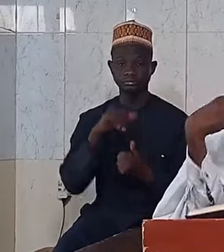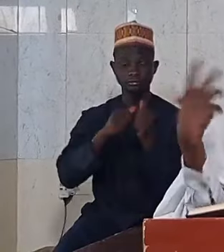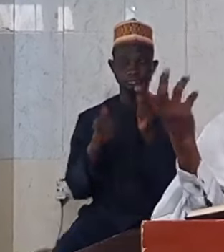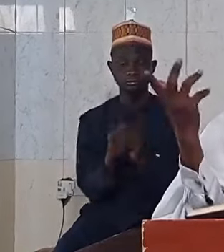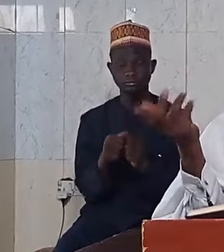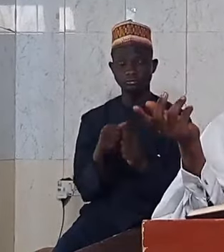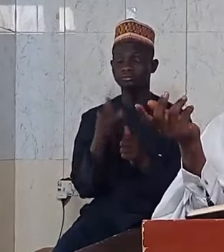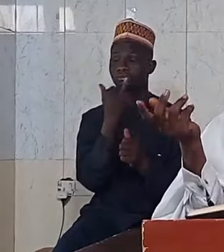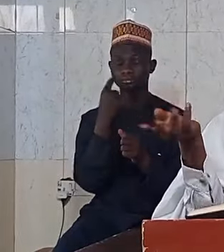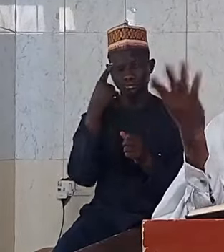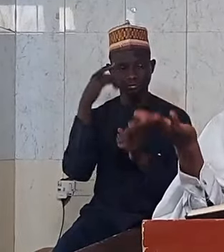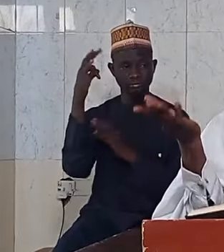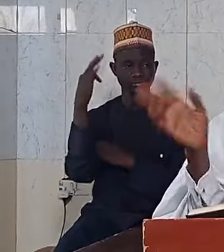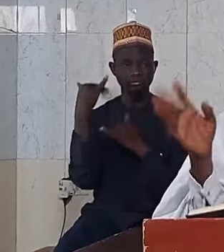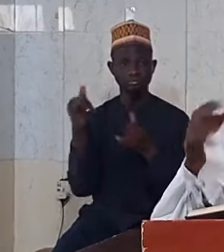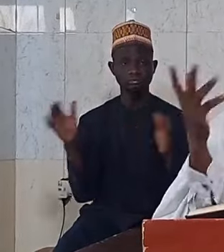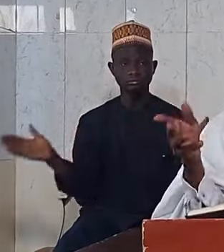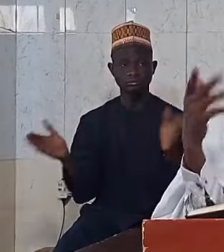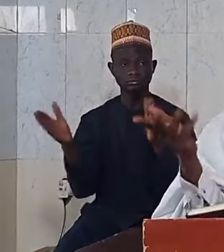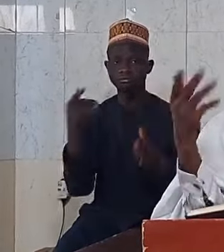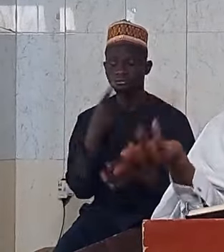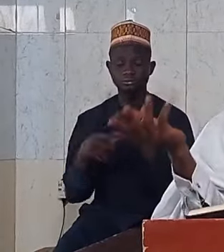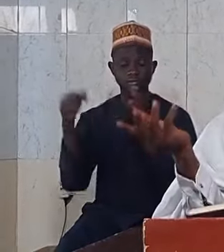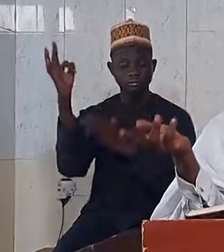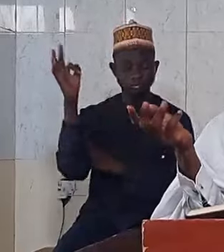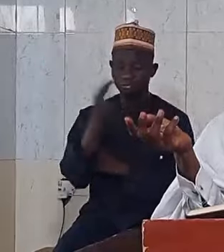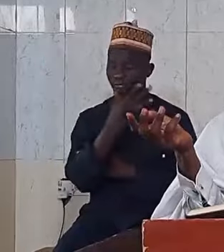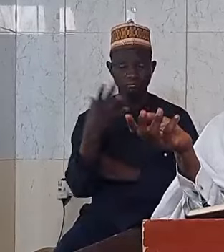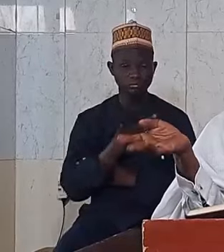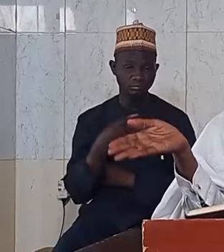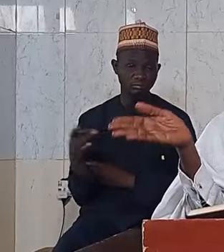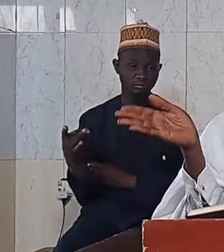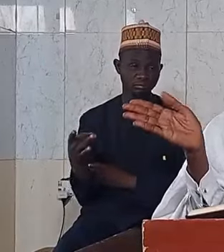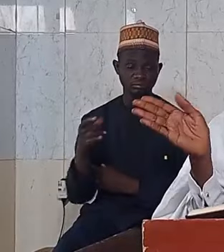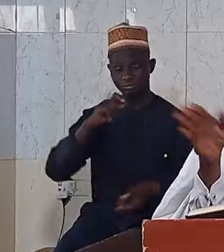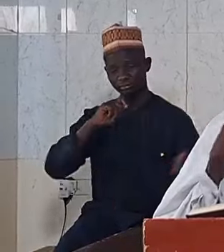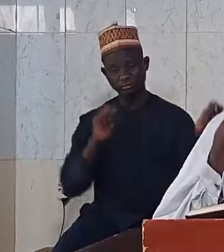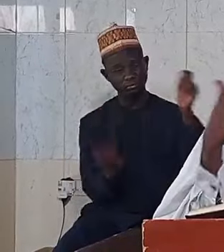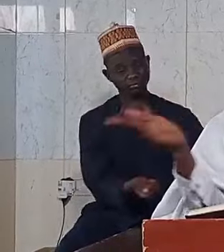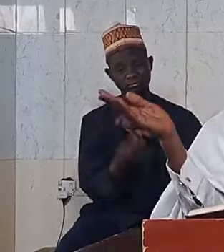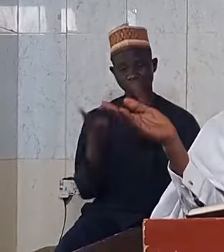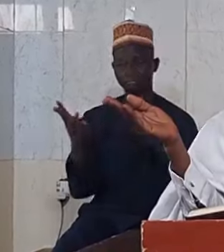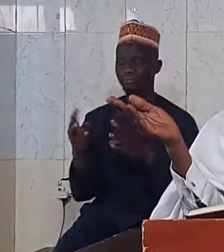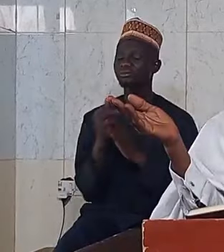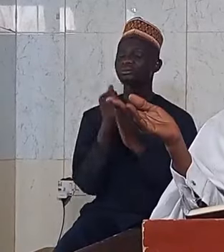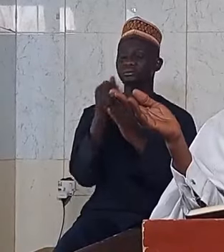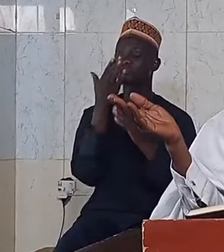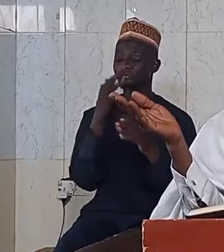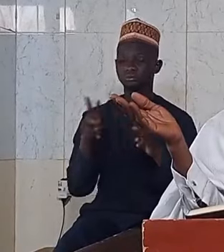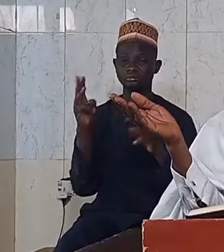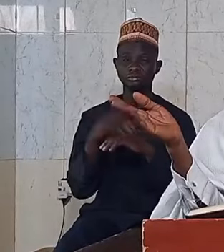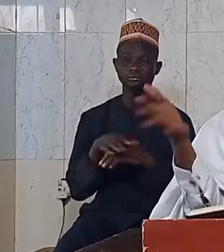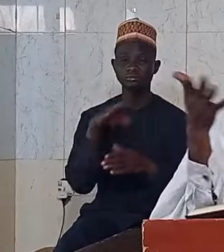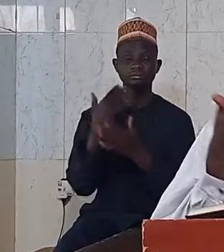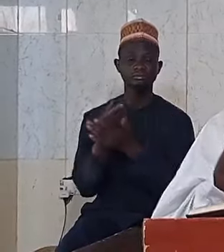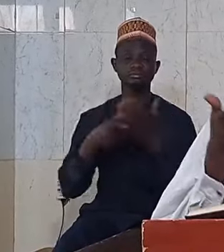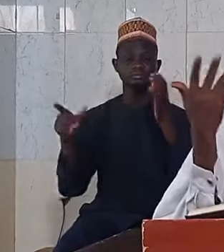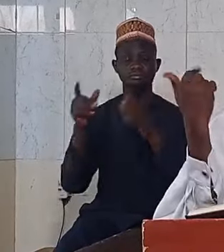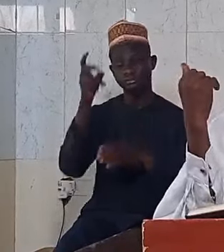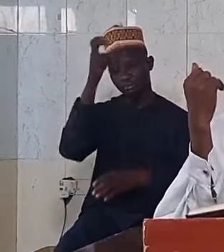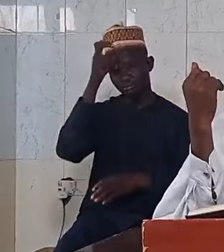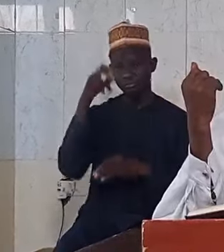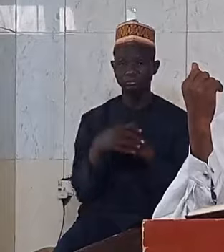na saban Allah ya ziga ka ka aikata abin da Allah baya so ya canza maka hanya ka bata duka wa yake yin wannan